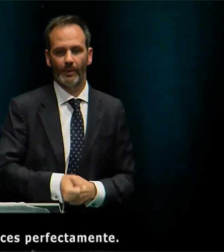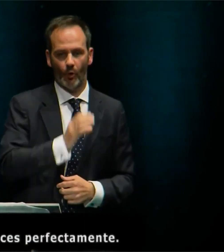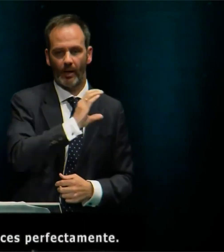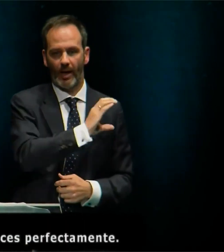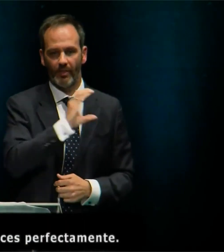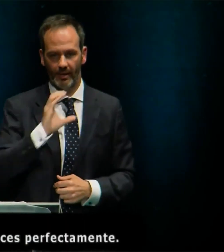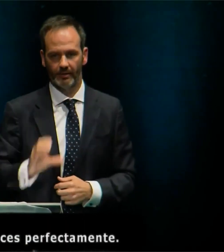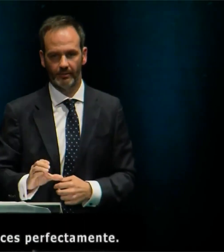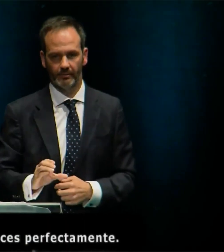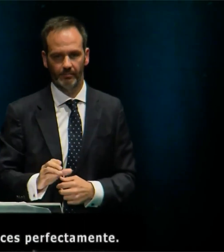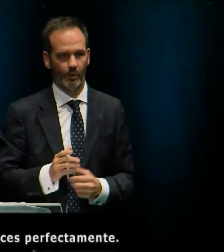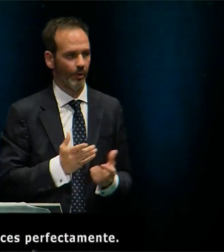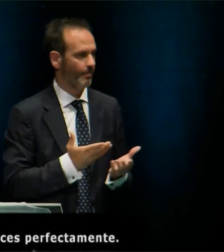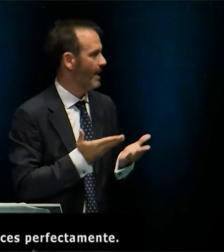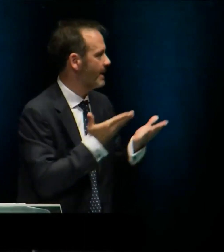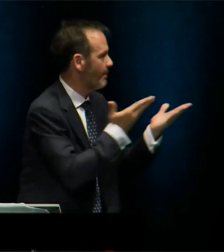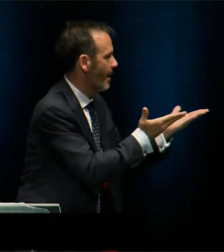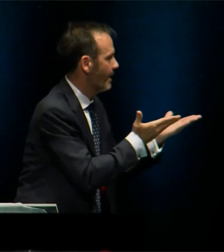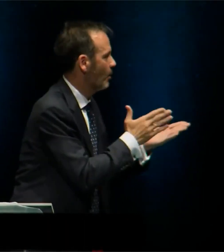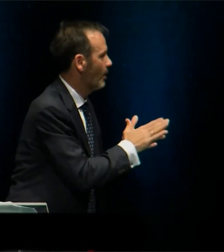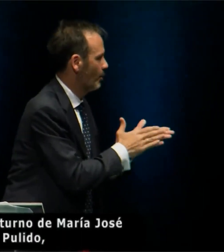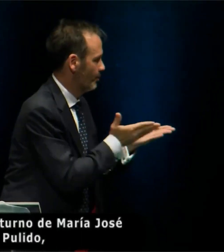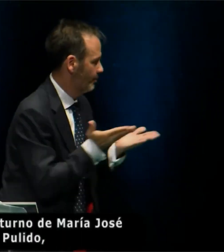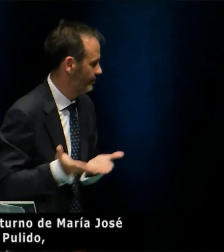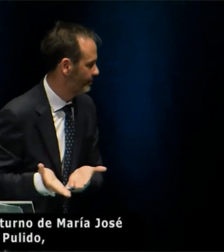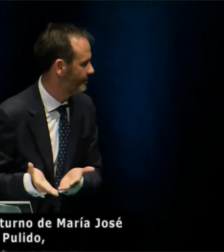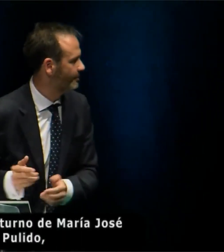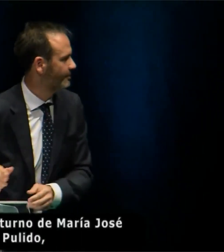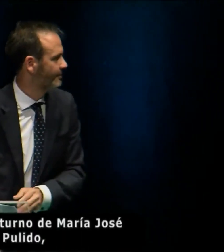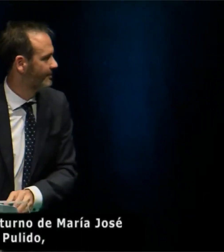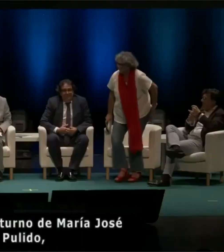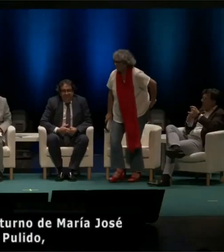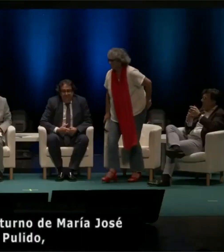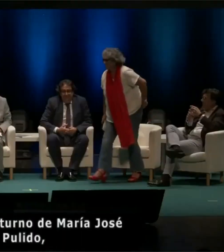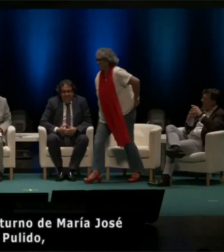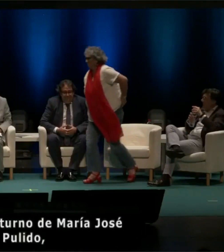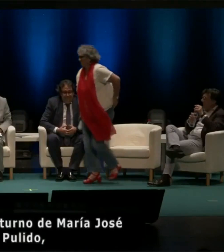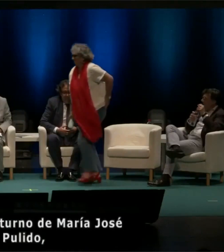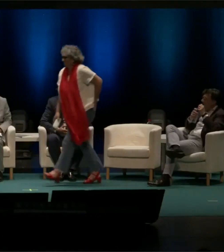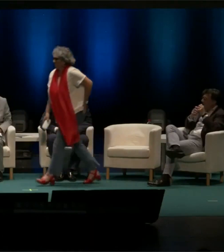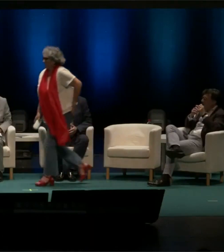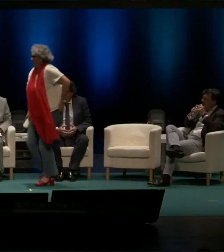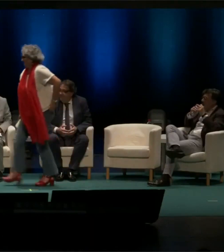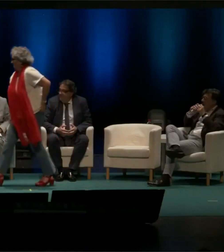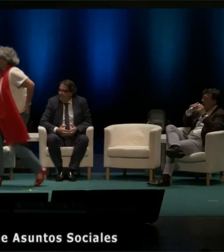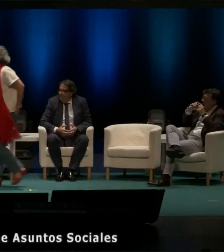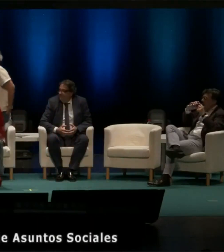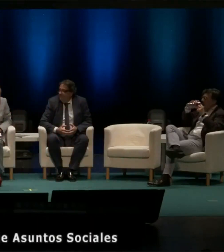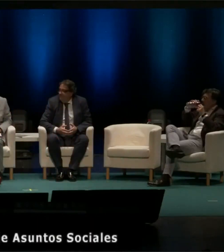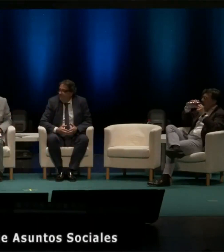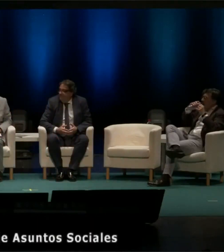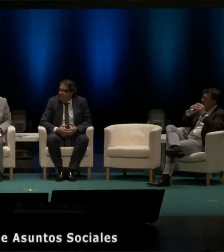de Asuntos Sociales del Ayuntamiento de Cáceres. Bienvenida cuando tú quieras.